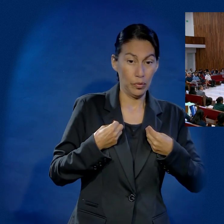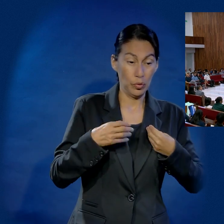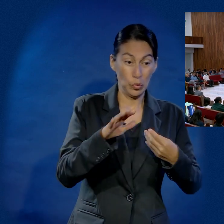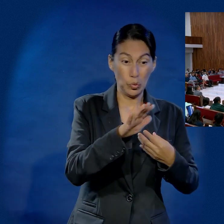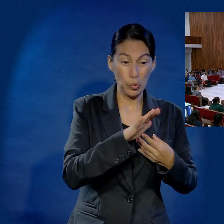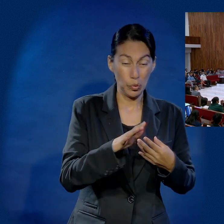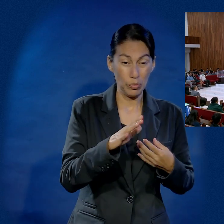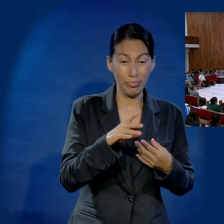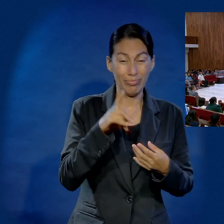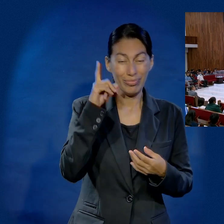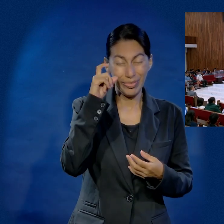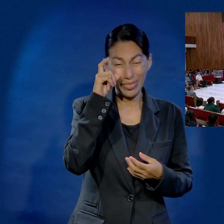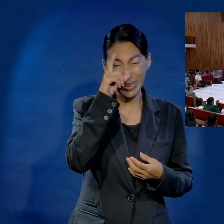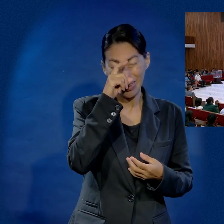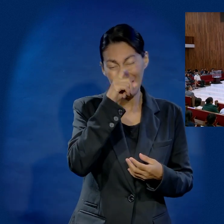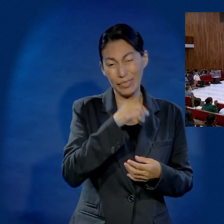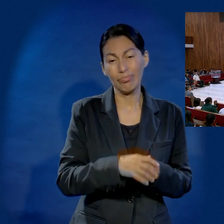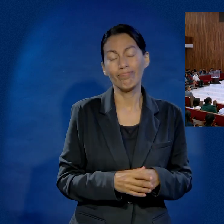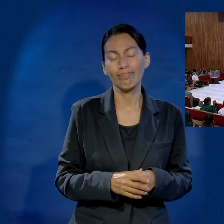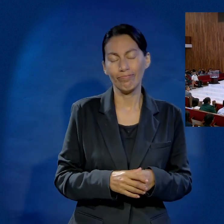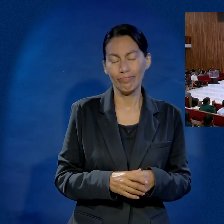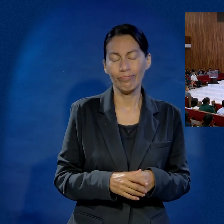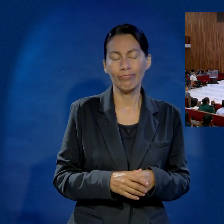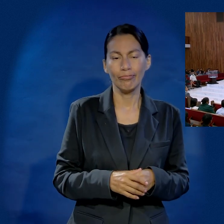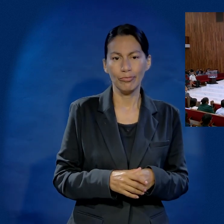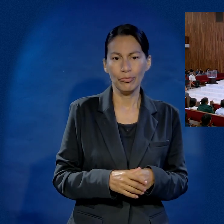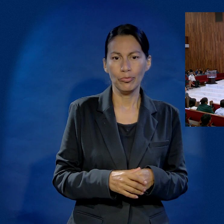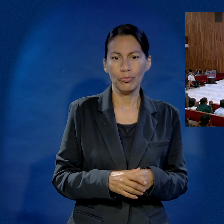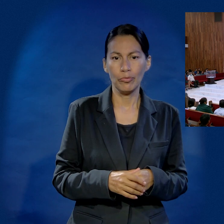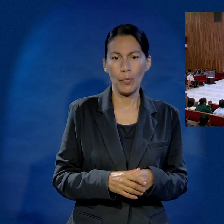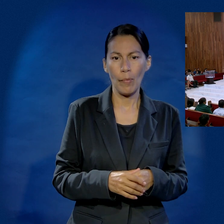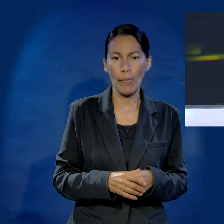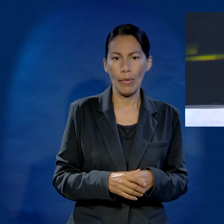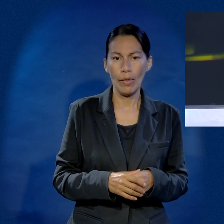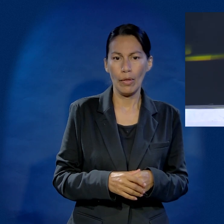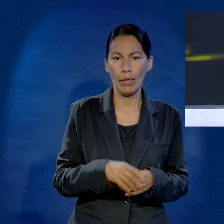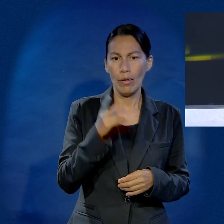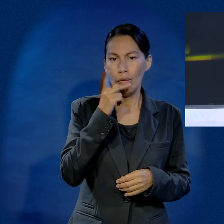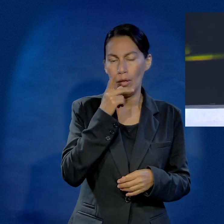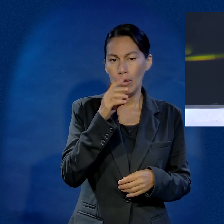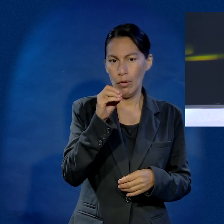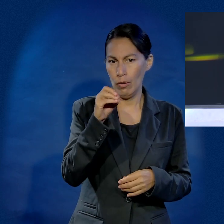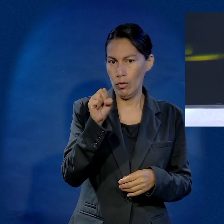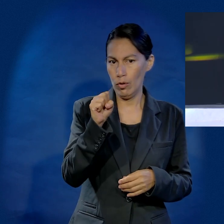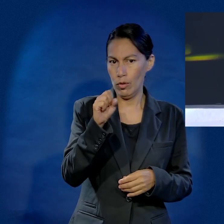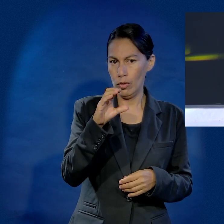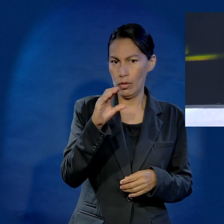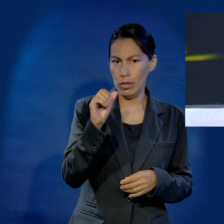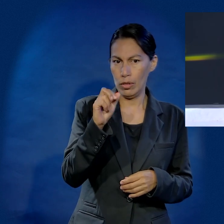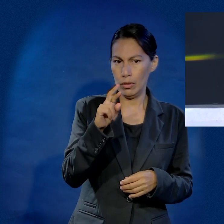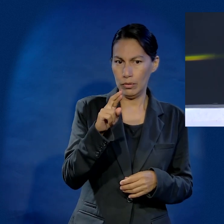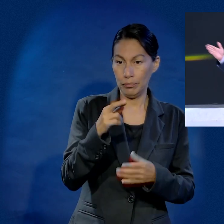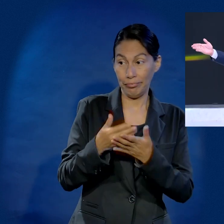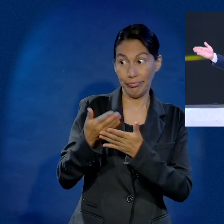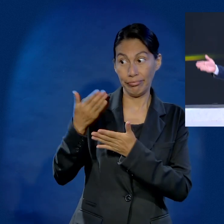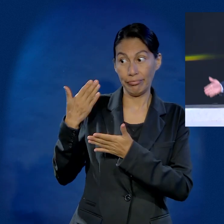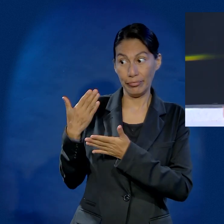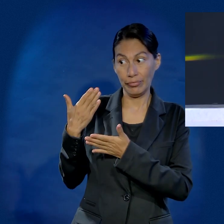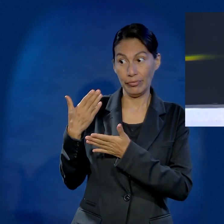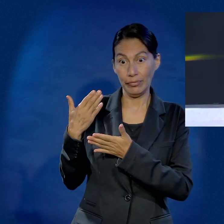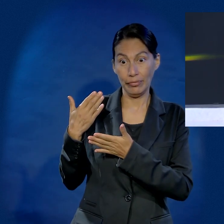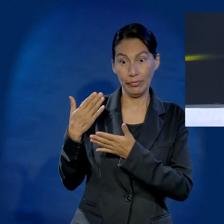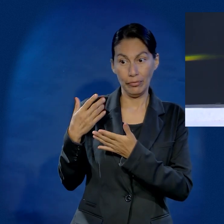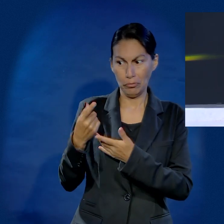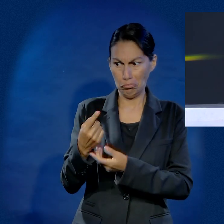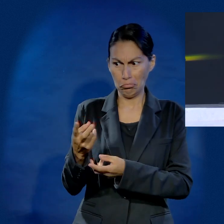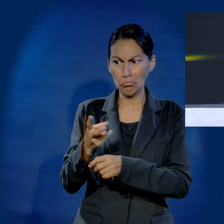las cosas se están poniendo cada vez peor. Antes, como dijera el Pastor Oscar, éramos invitados a más bodas,